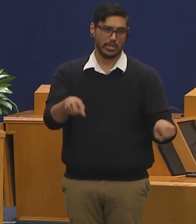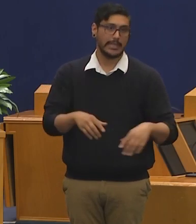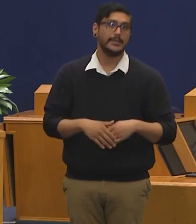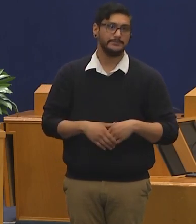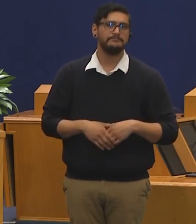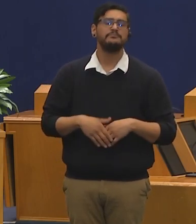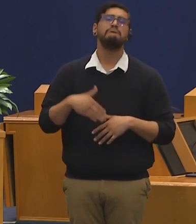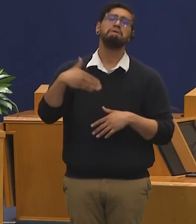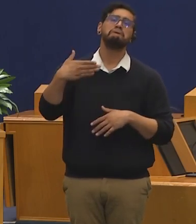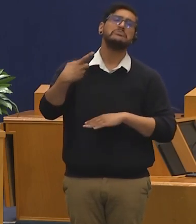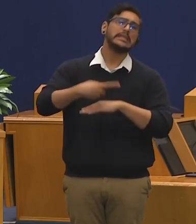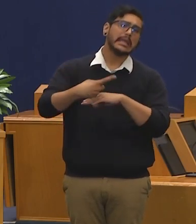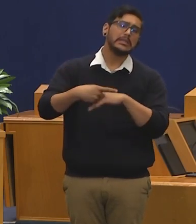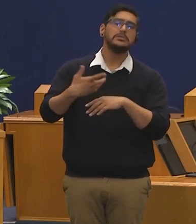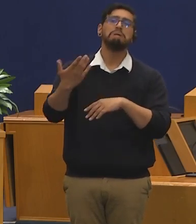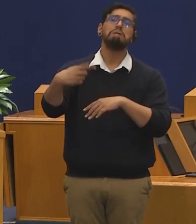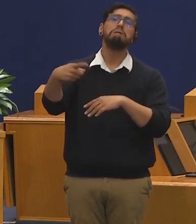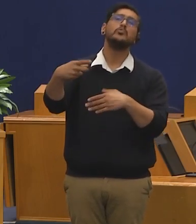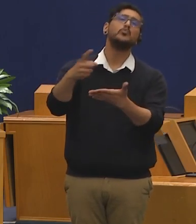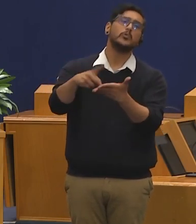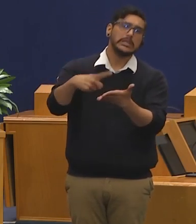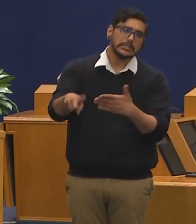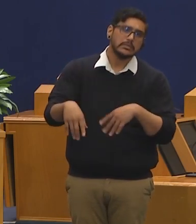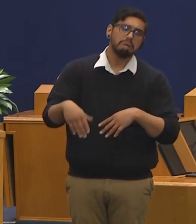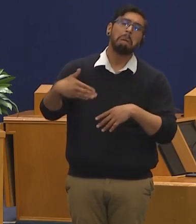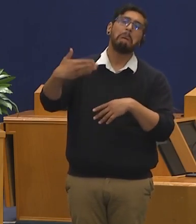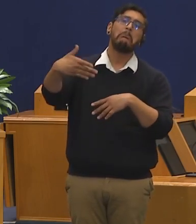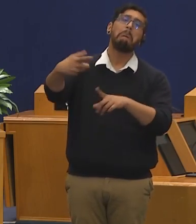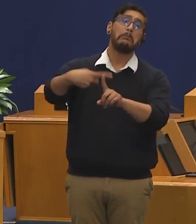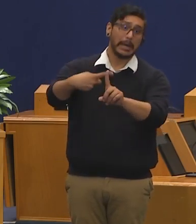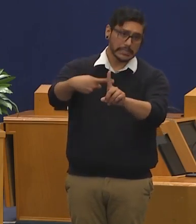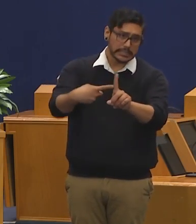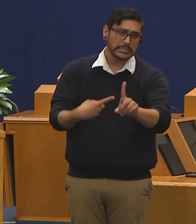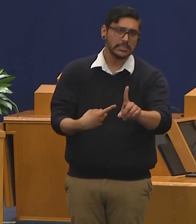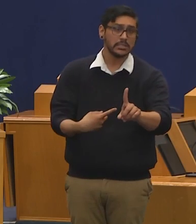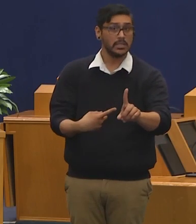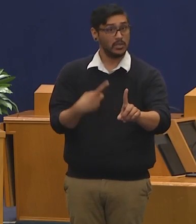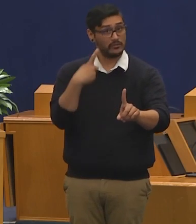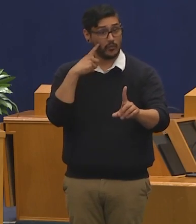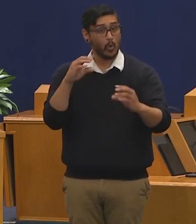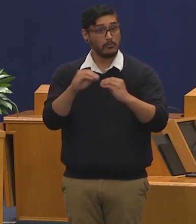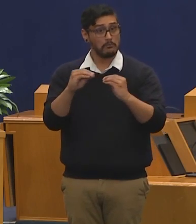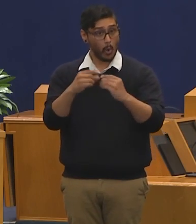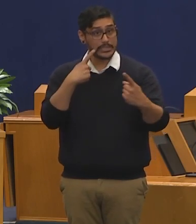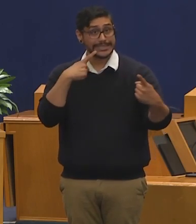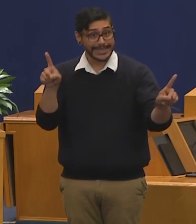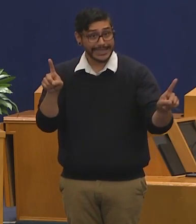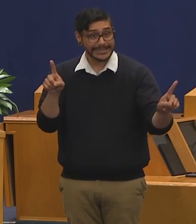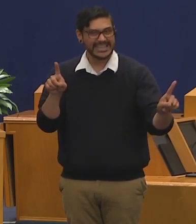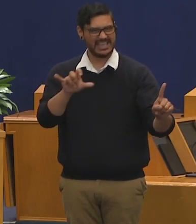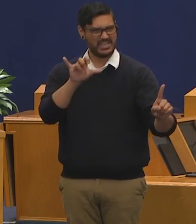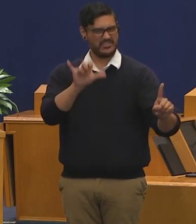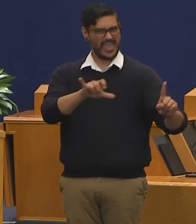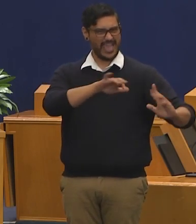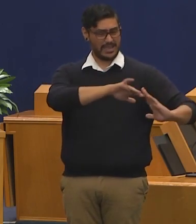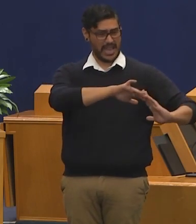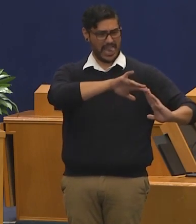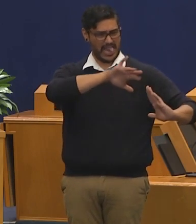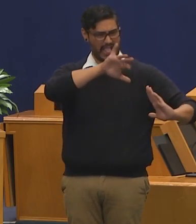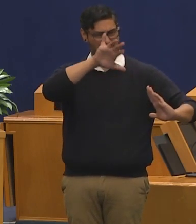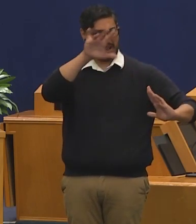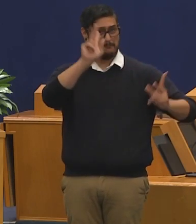semanas, meses para avanzar en esta lucha, necesitamos frenar la aceleración del